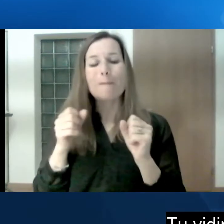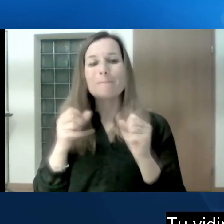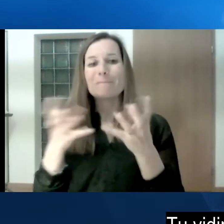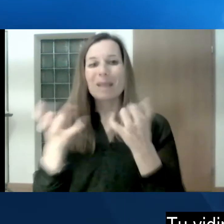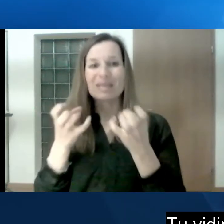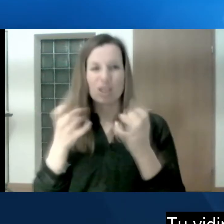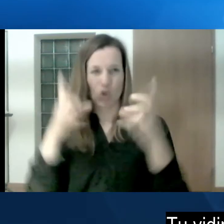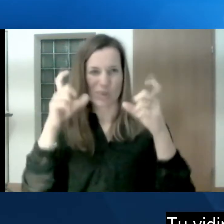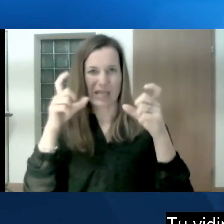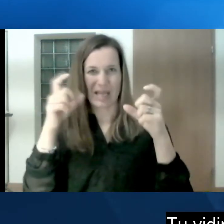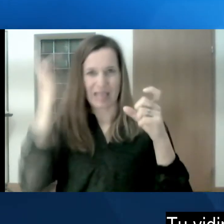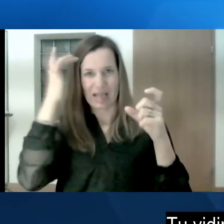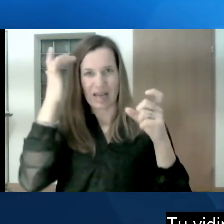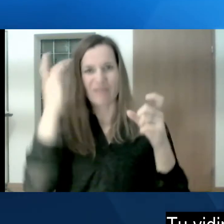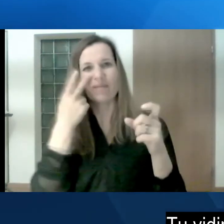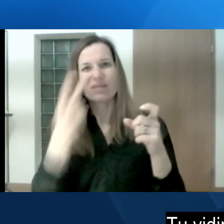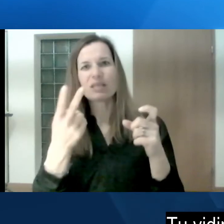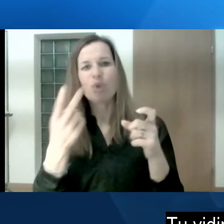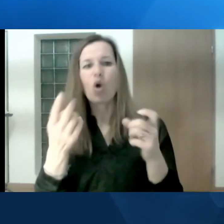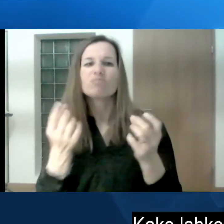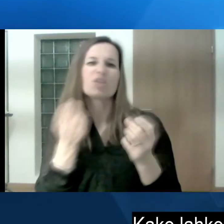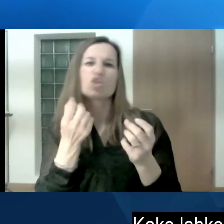v področju slušnega živca.